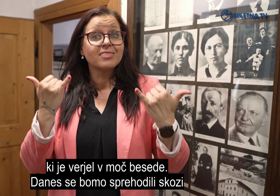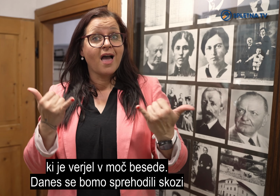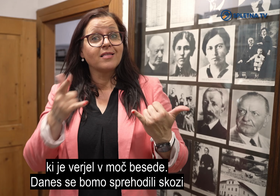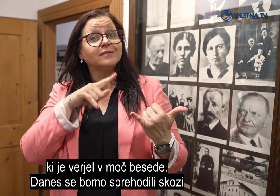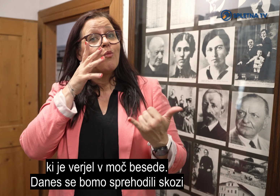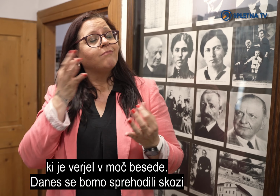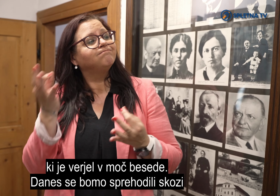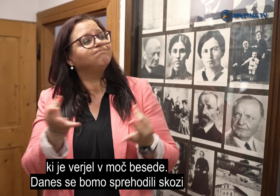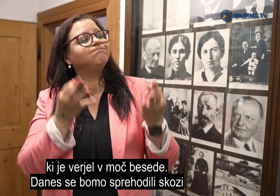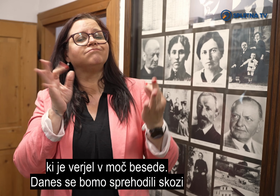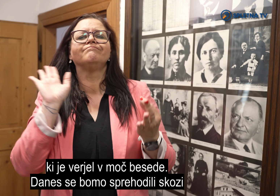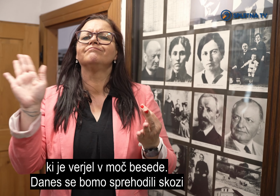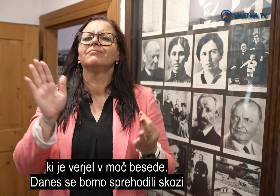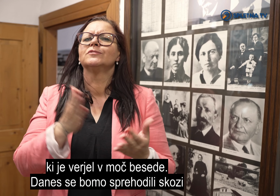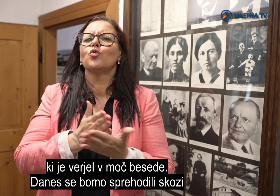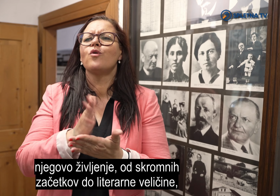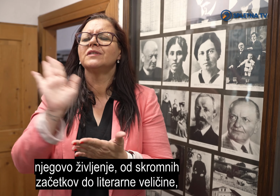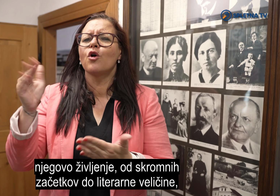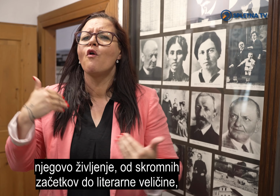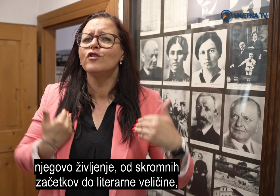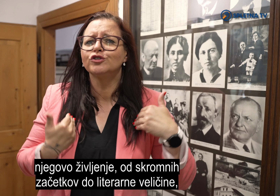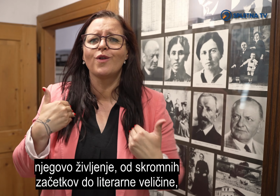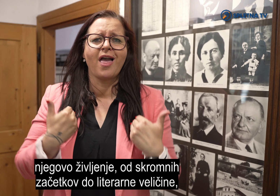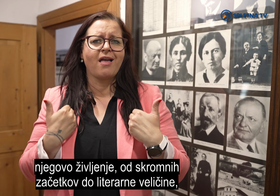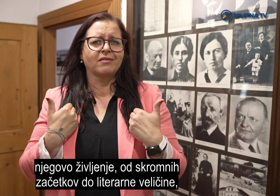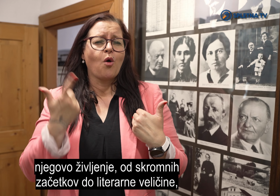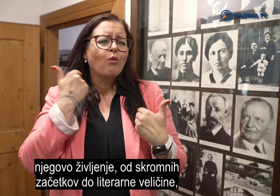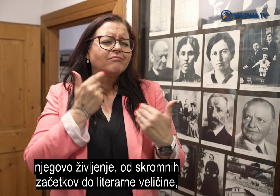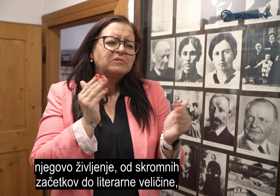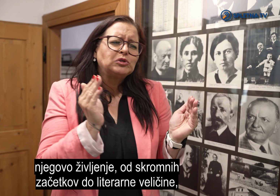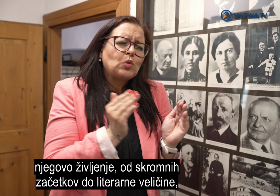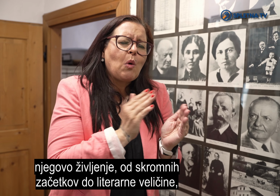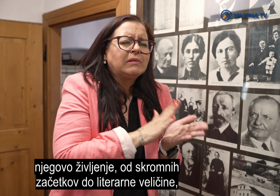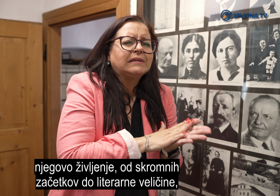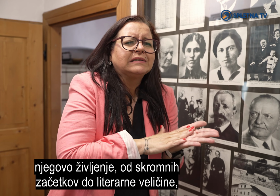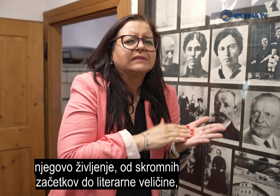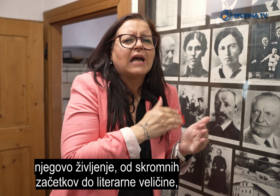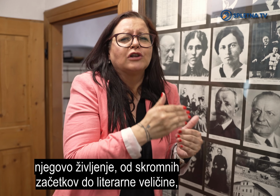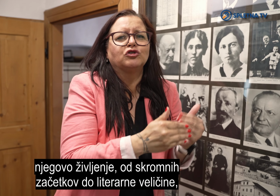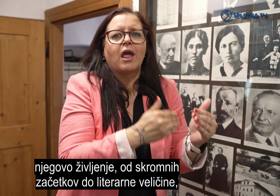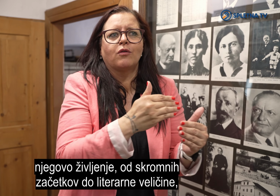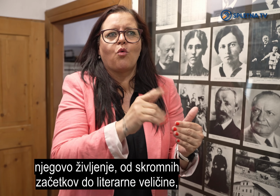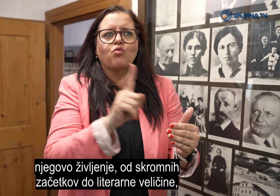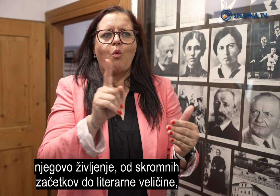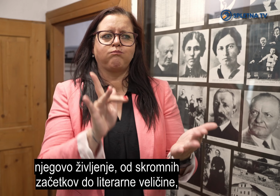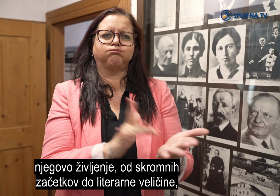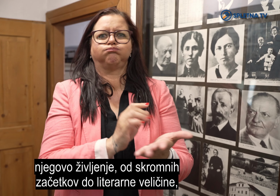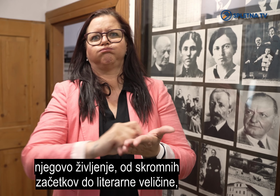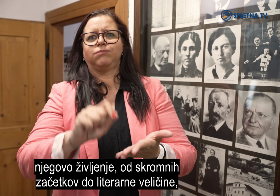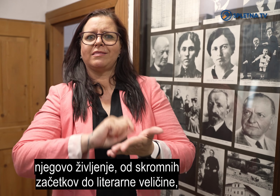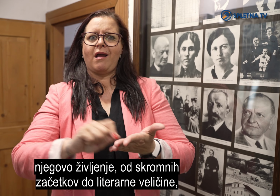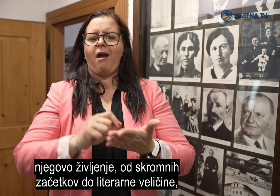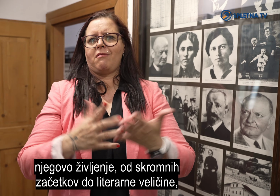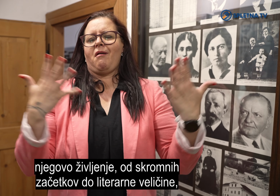Danes se bomo sprehodili skozi njegovo življenje, od skromnih začetkov do literarne veličine, ter poskušali